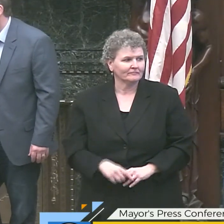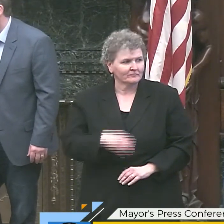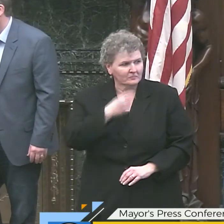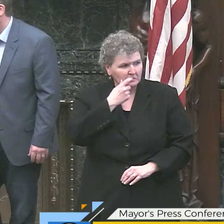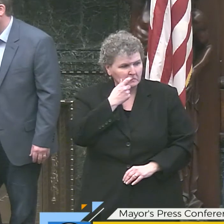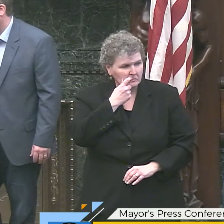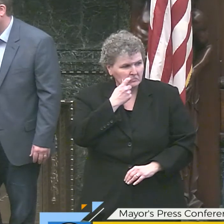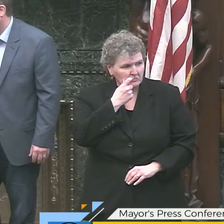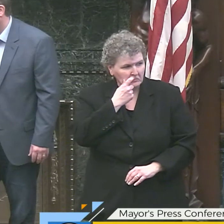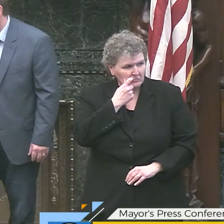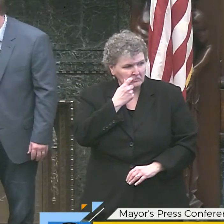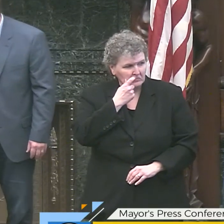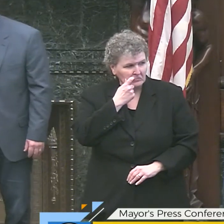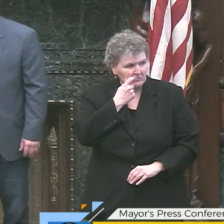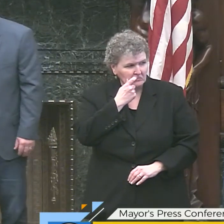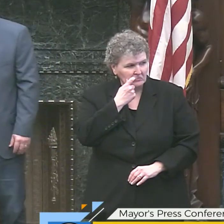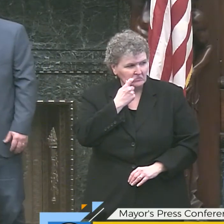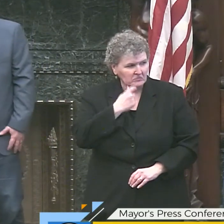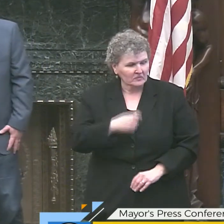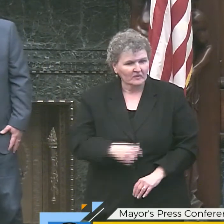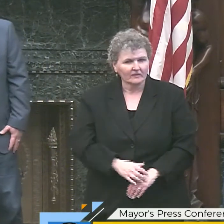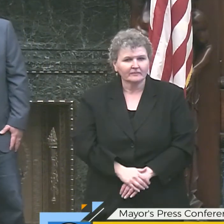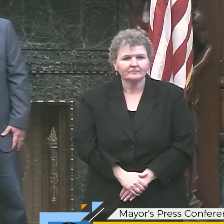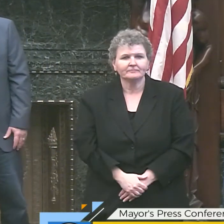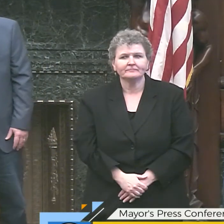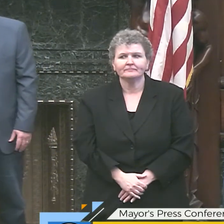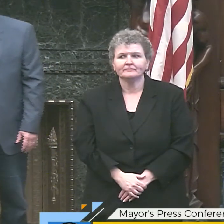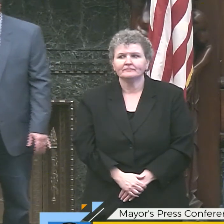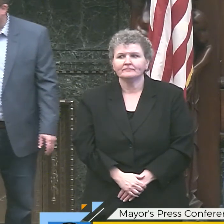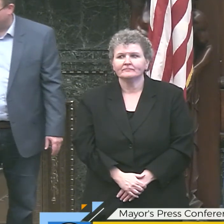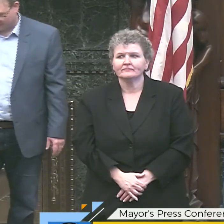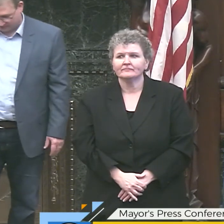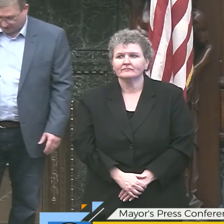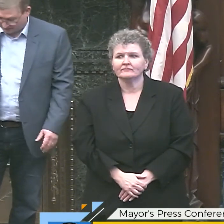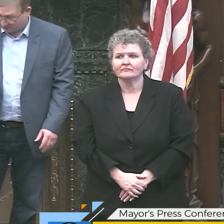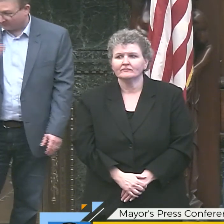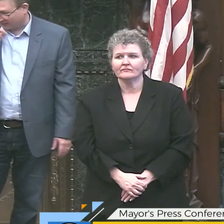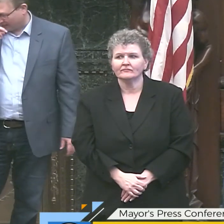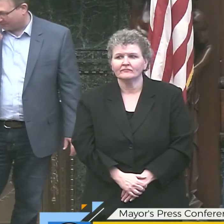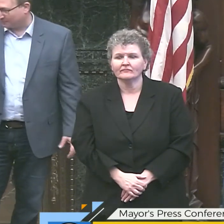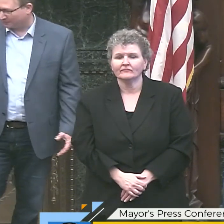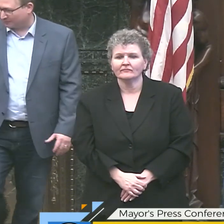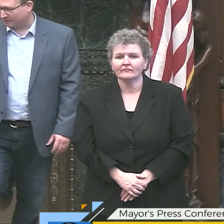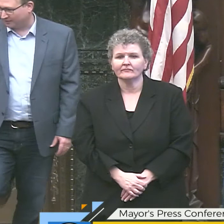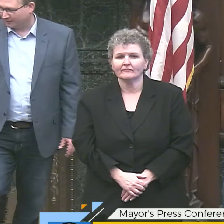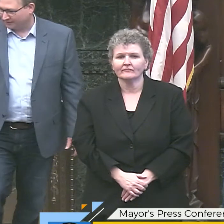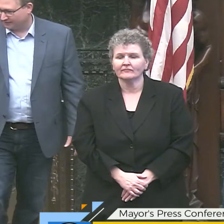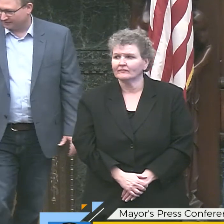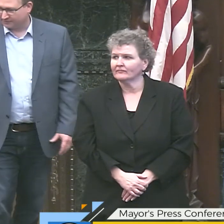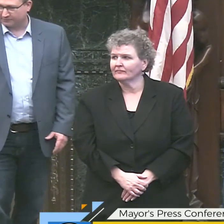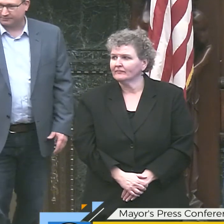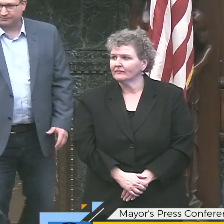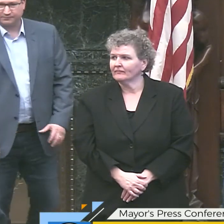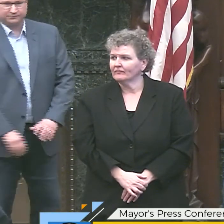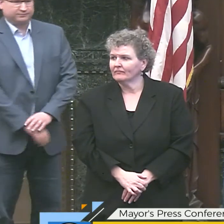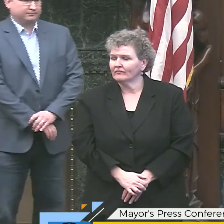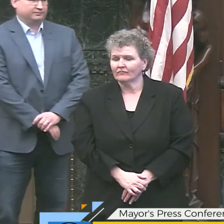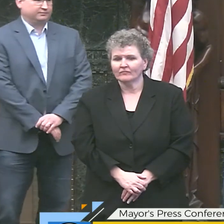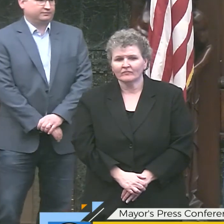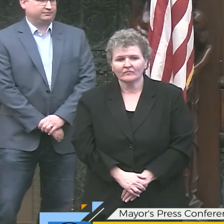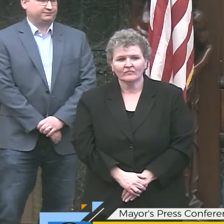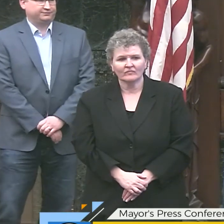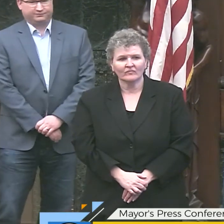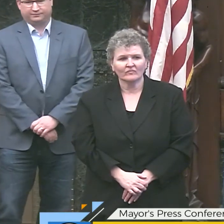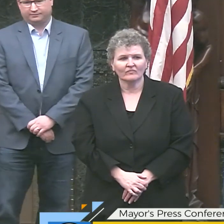con personas congregadas para celebrar un cumpleaños. Obviamente no estaban siguiendo la orden de quedarse en casa, estaban ignorando